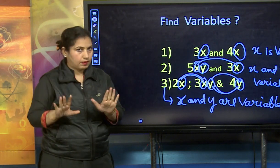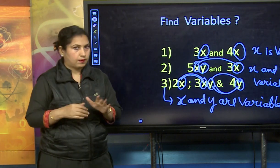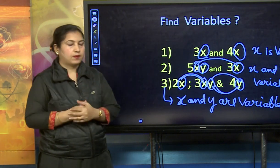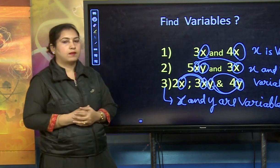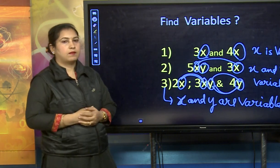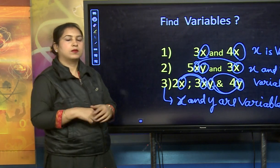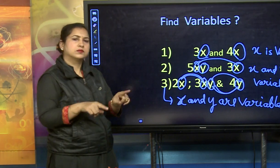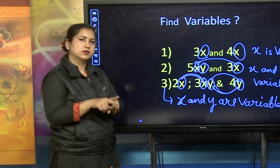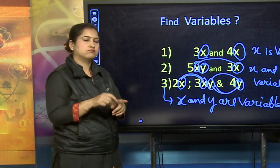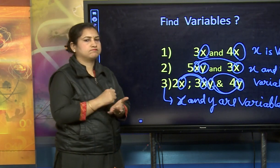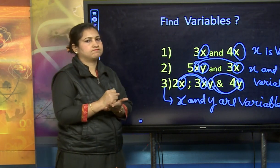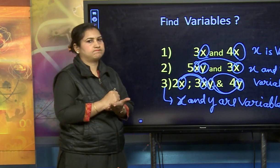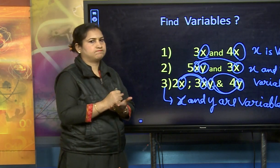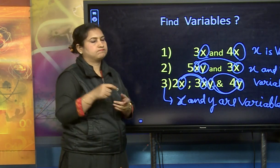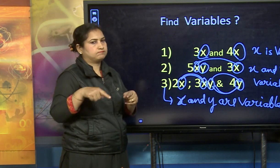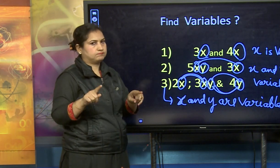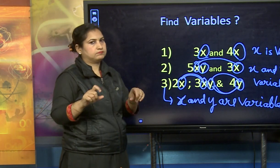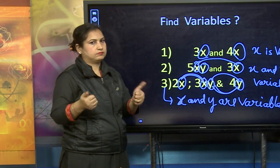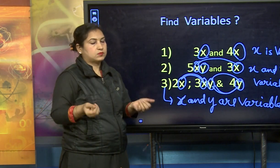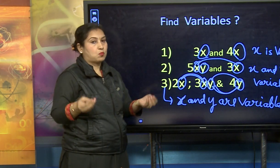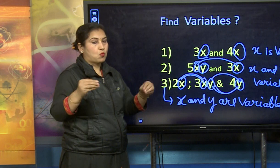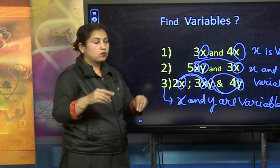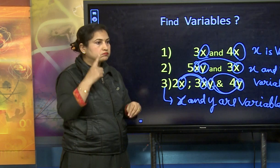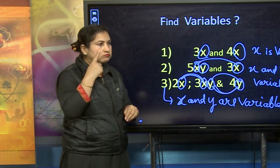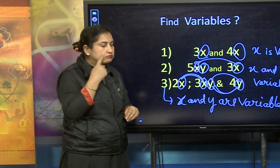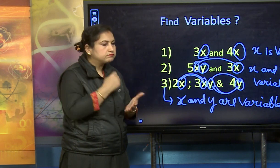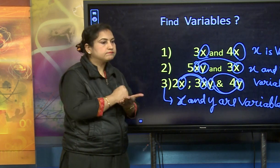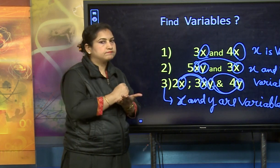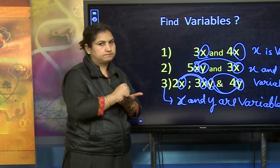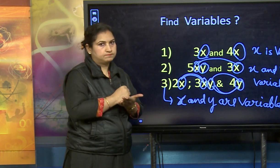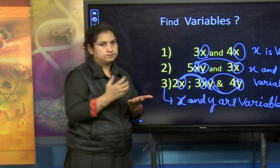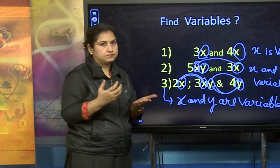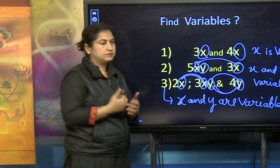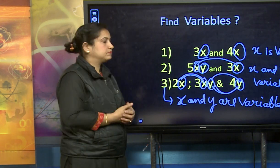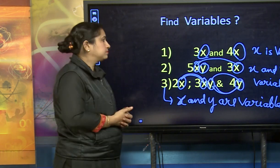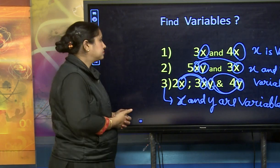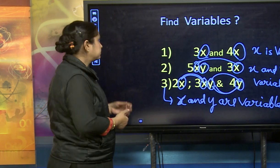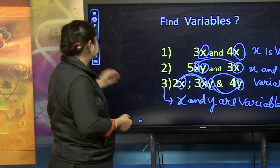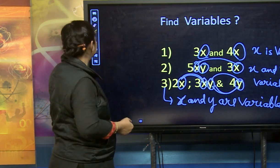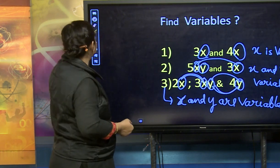कि एक्स और वाई वे आ गया इसी प्रकार आप यूज कर सकते हैं वे रिवर्स को ढूंढने के लिए